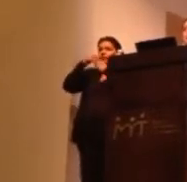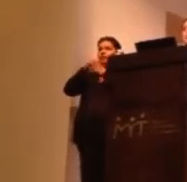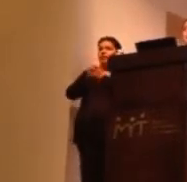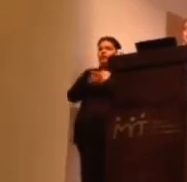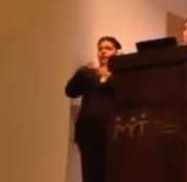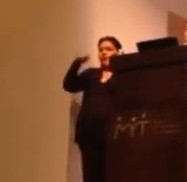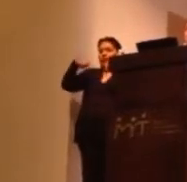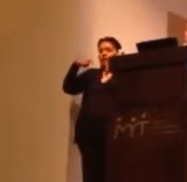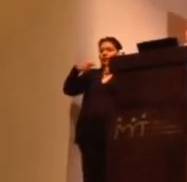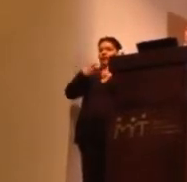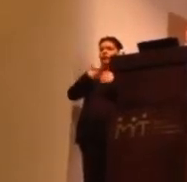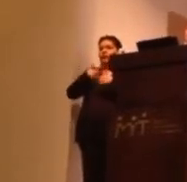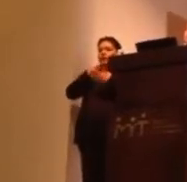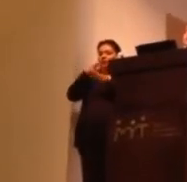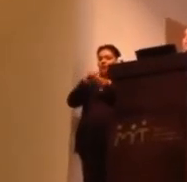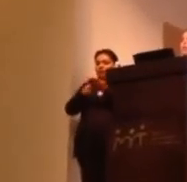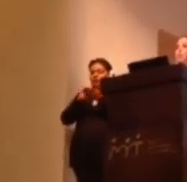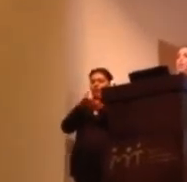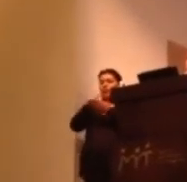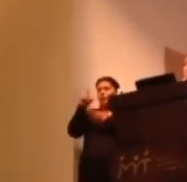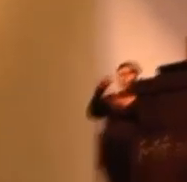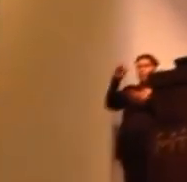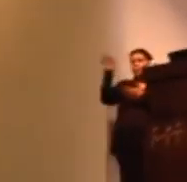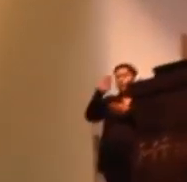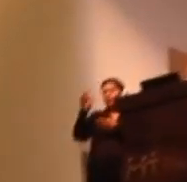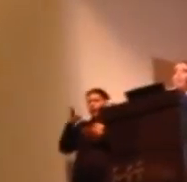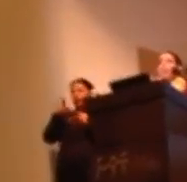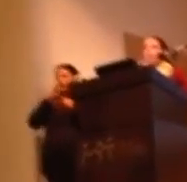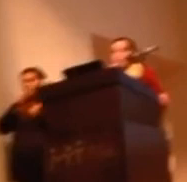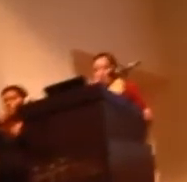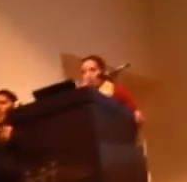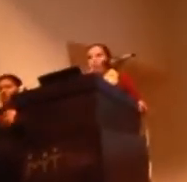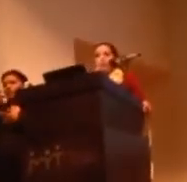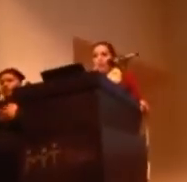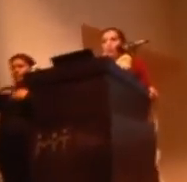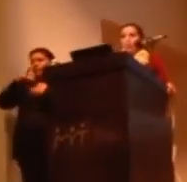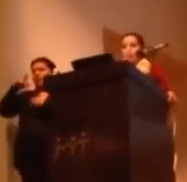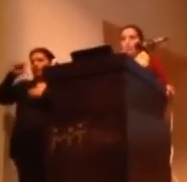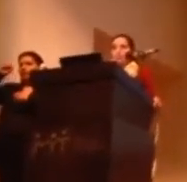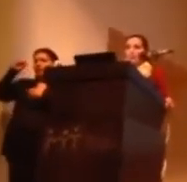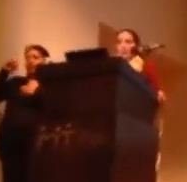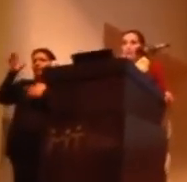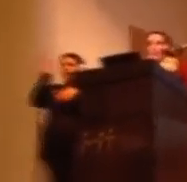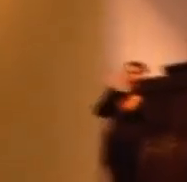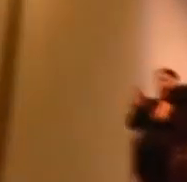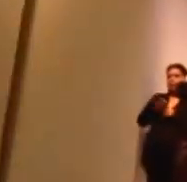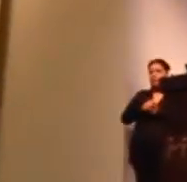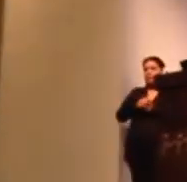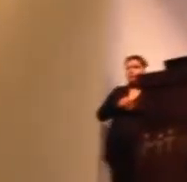evidentes, aquí tengo reportado un 20%, sin embargo yo me atrevería a decir que son hasta un 60%.